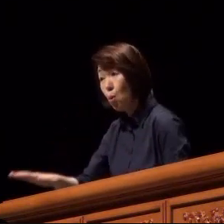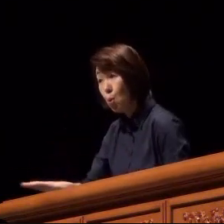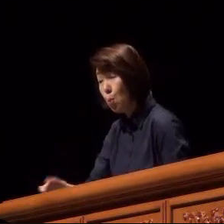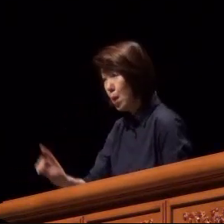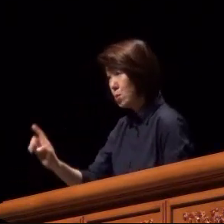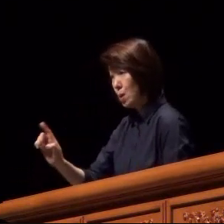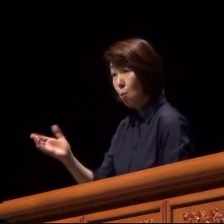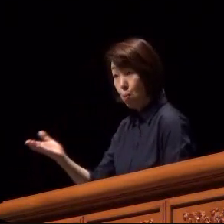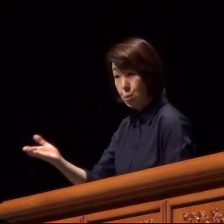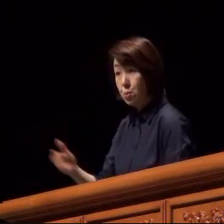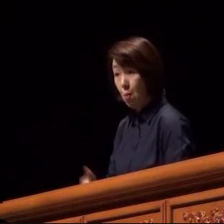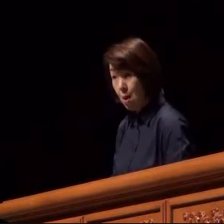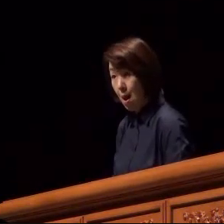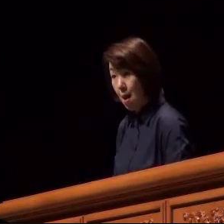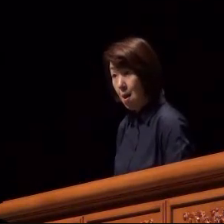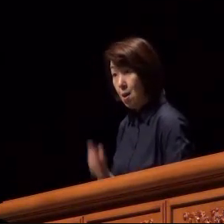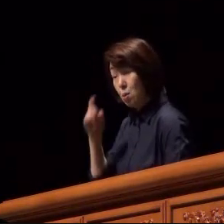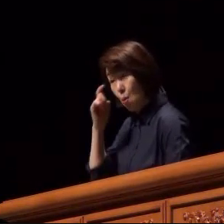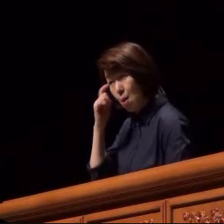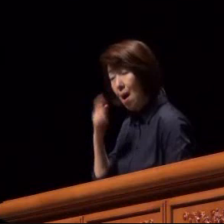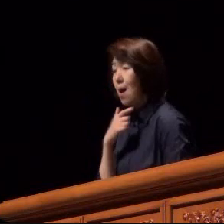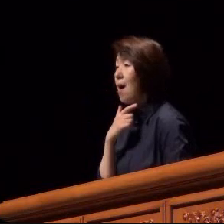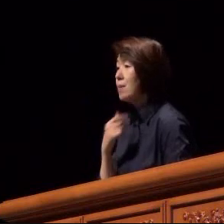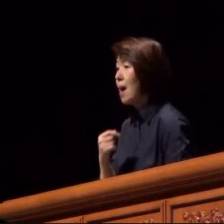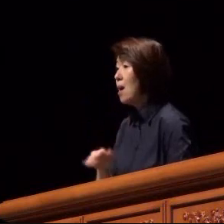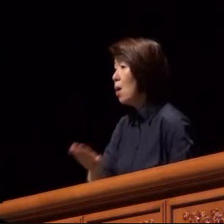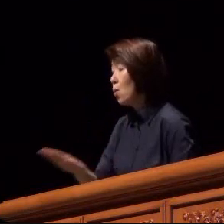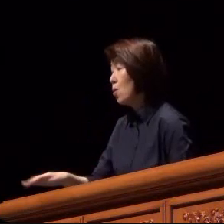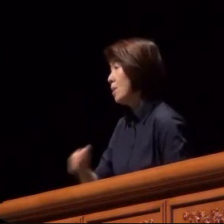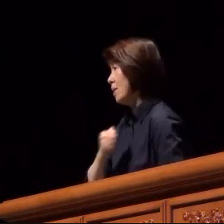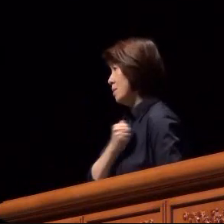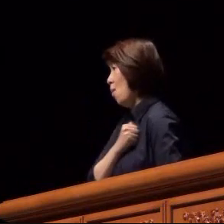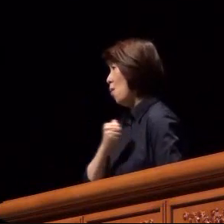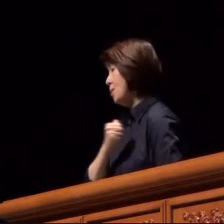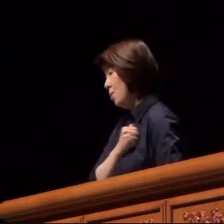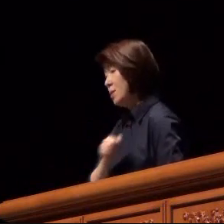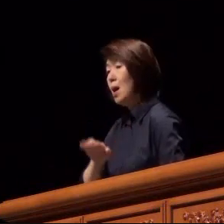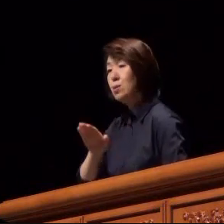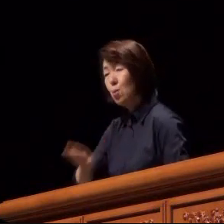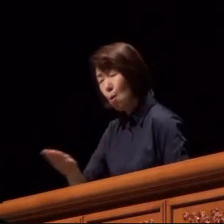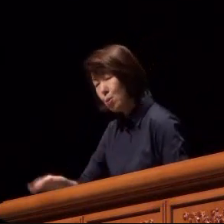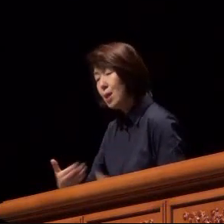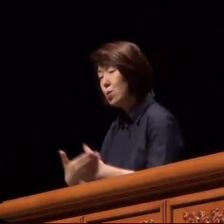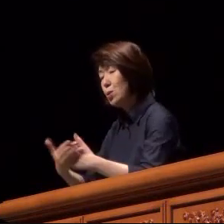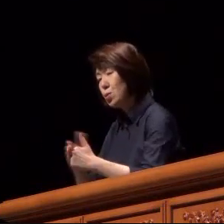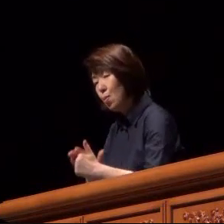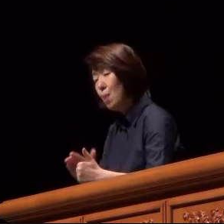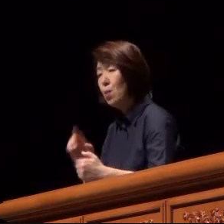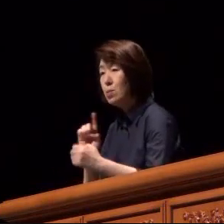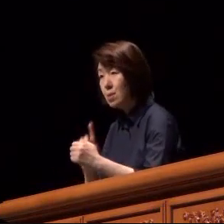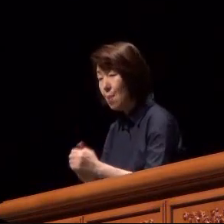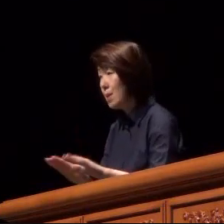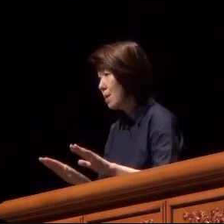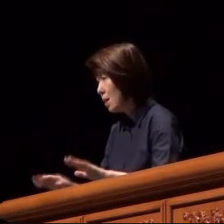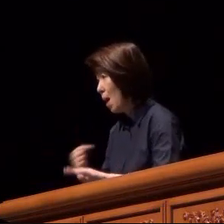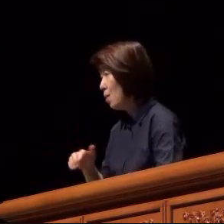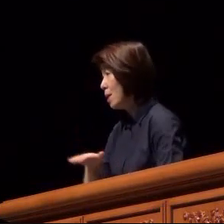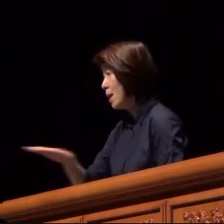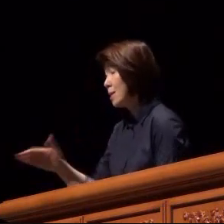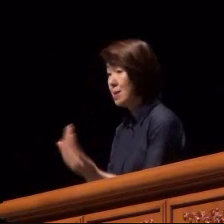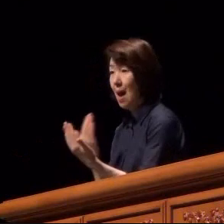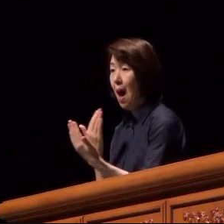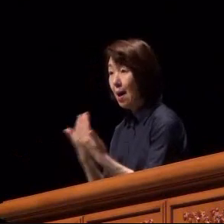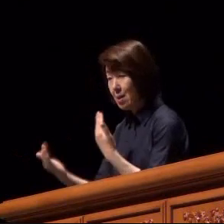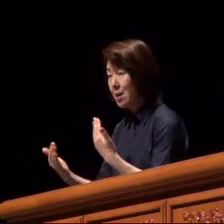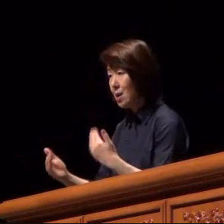どうするかということを考えたいですね。子どもたちの命、その子たちの命を守るために、今私たちがはっきり